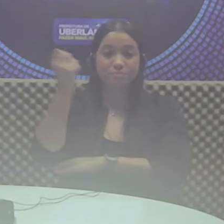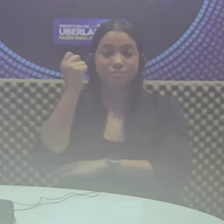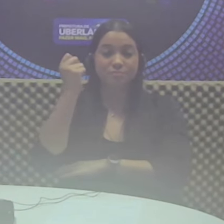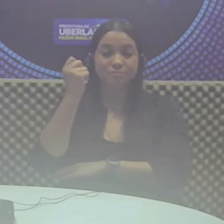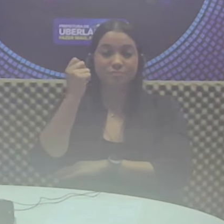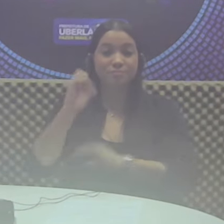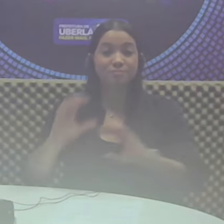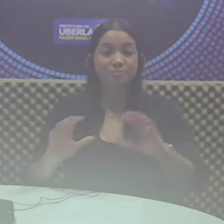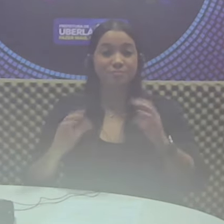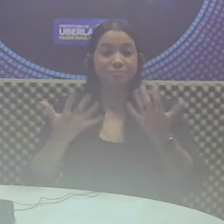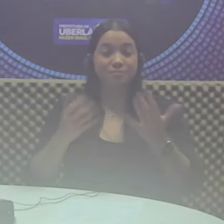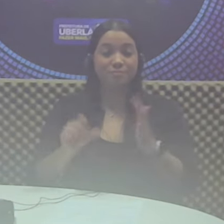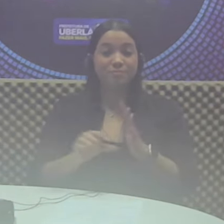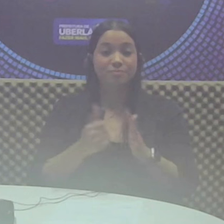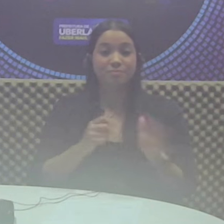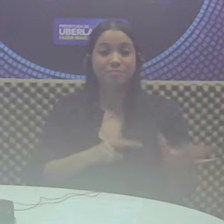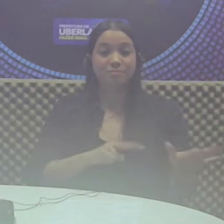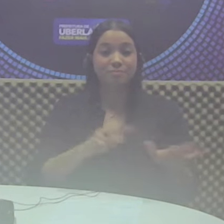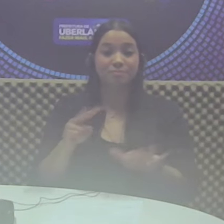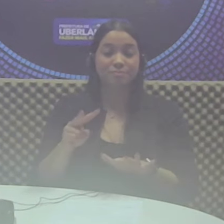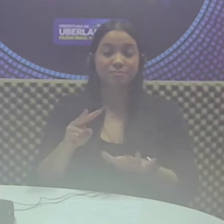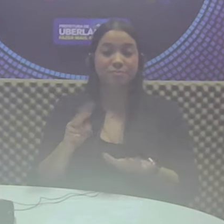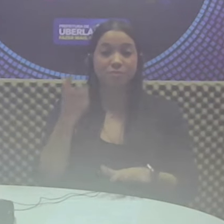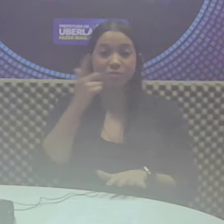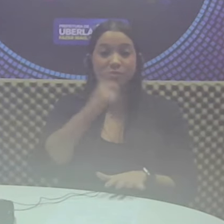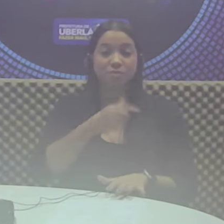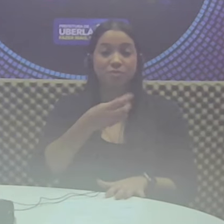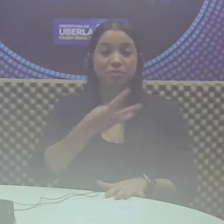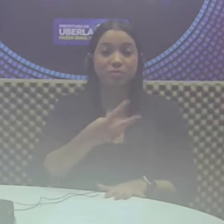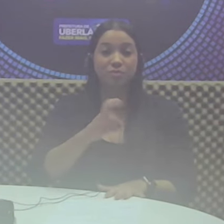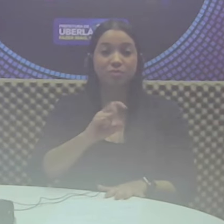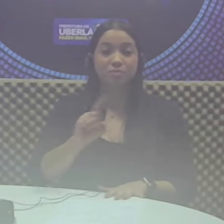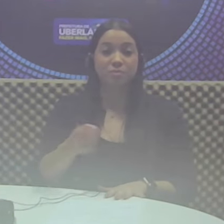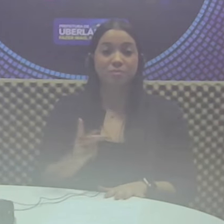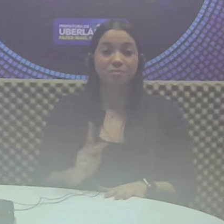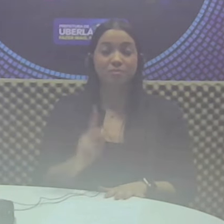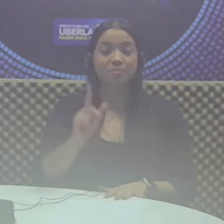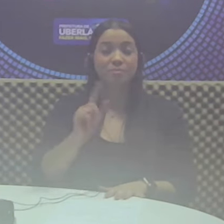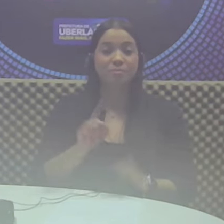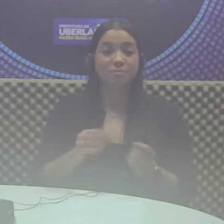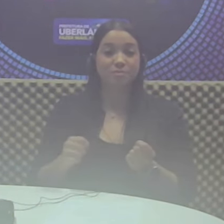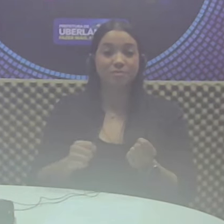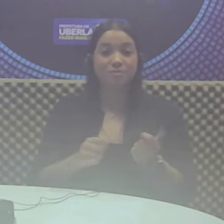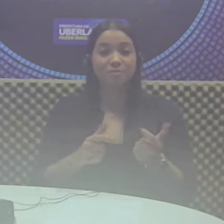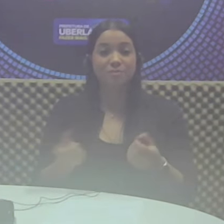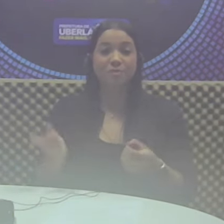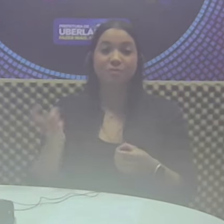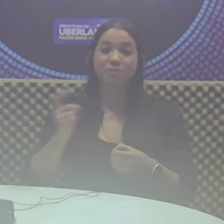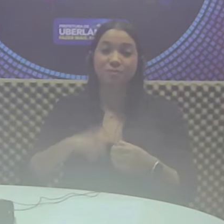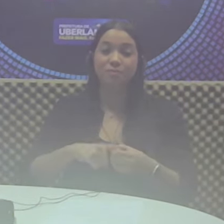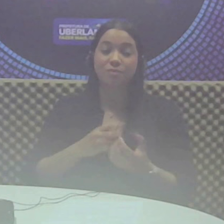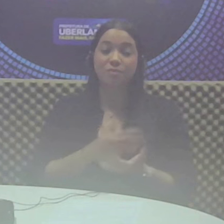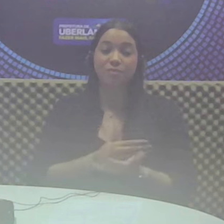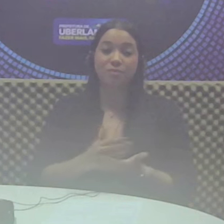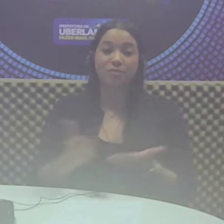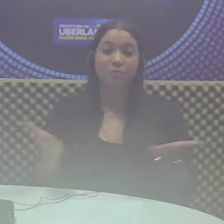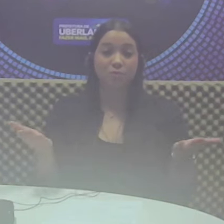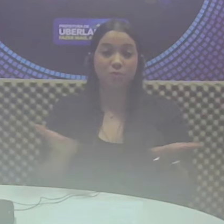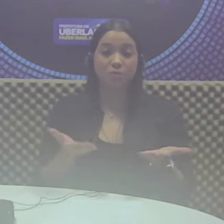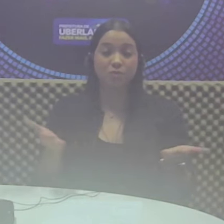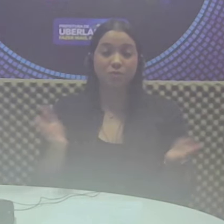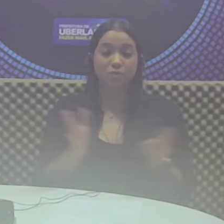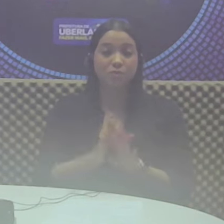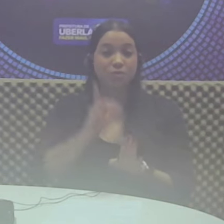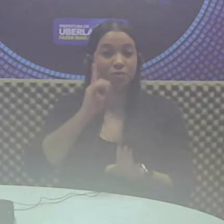campanha, que na primeira semana recebeu 35 toneladas de doações, retornou hoje e segue até o dia